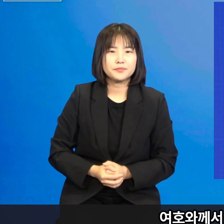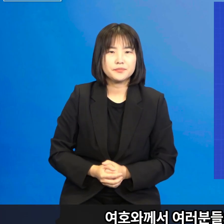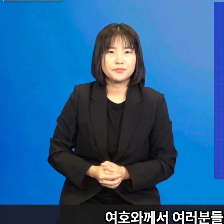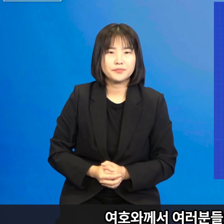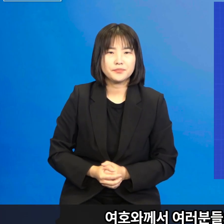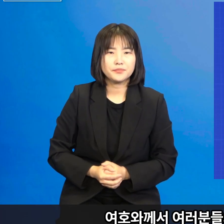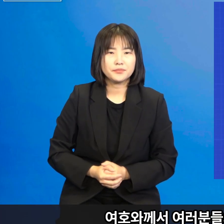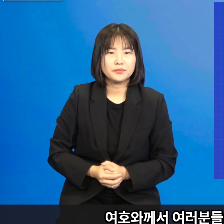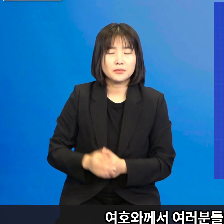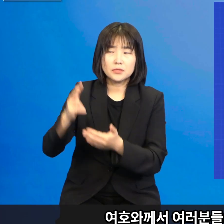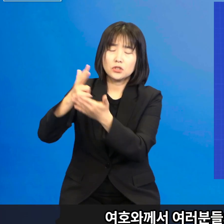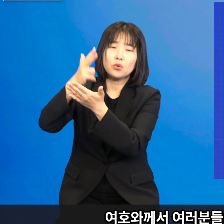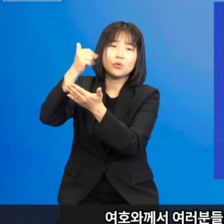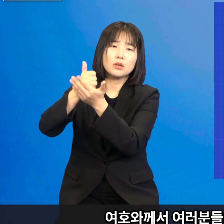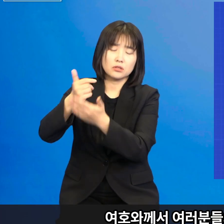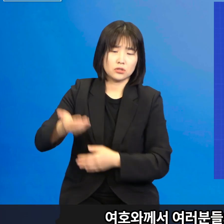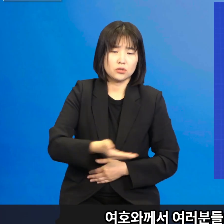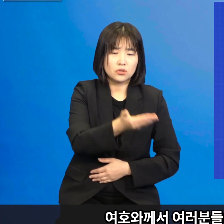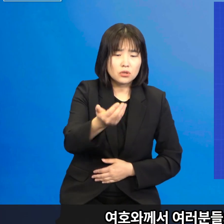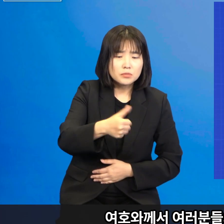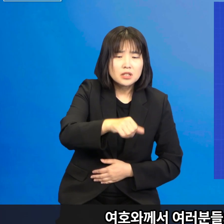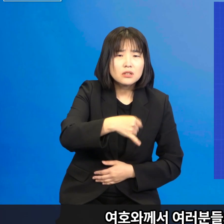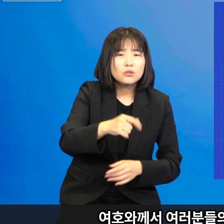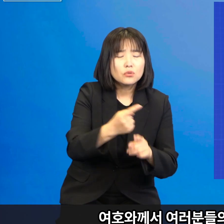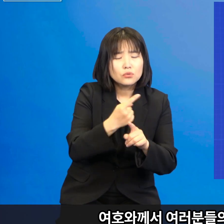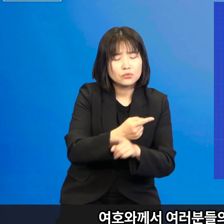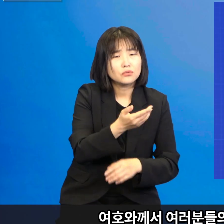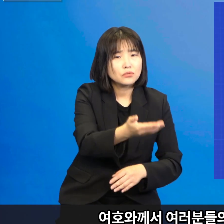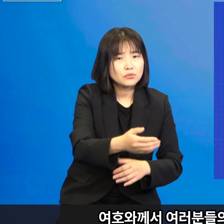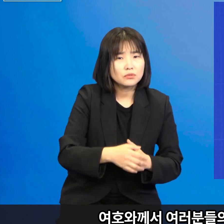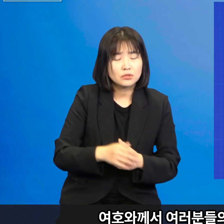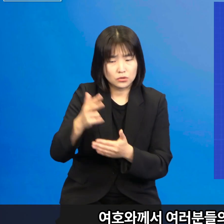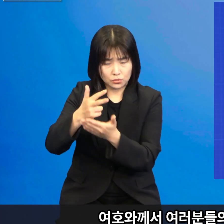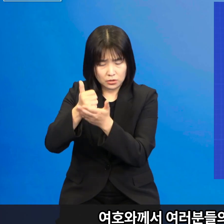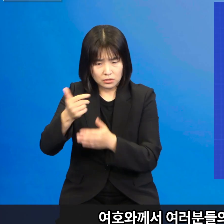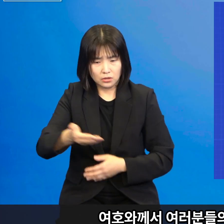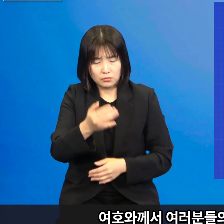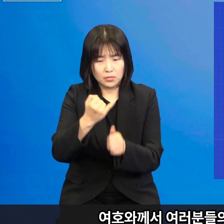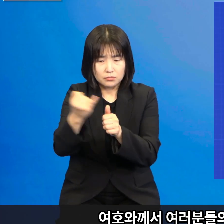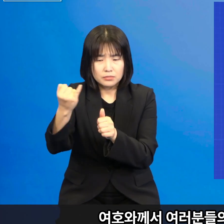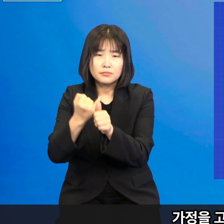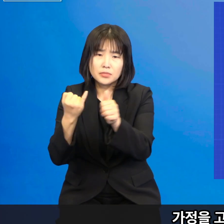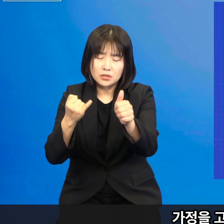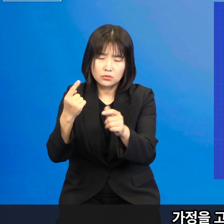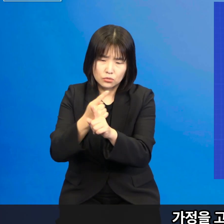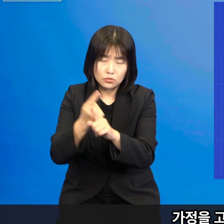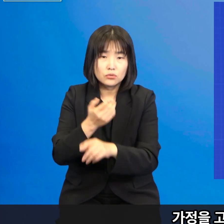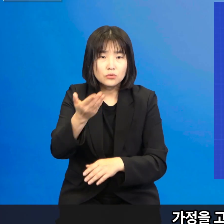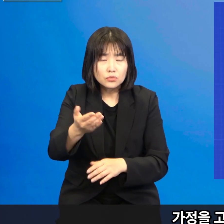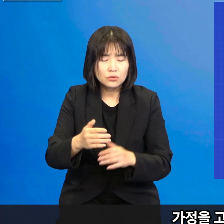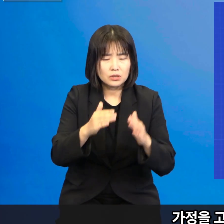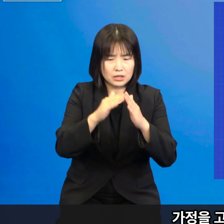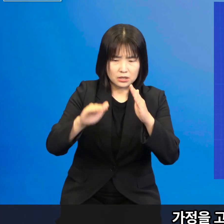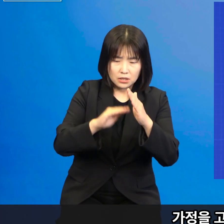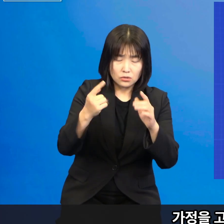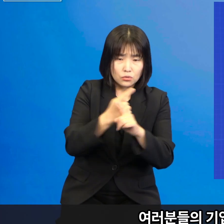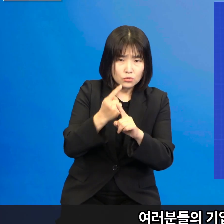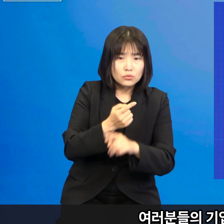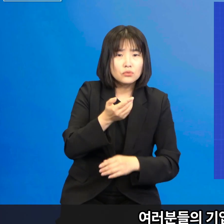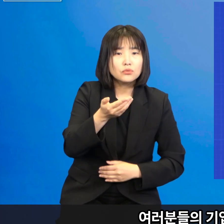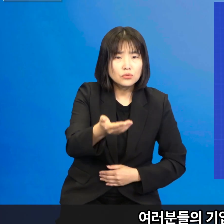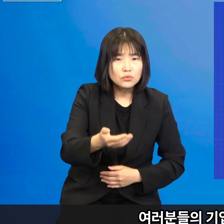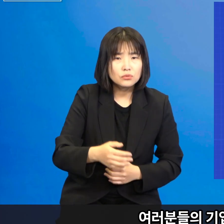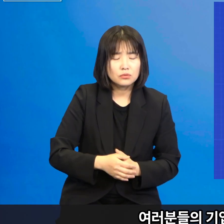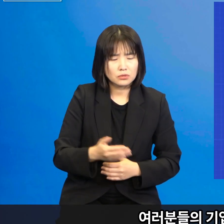고쳐주신다. 여호와께서 여러분들의 자녀를 고쳐주신다. 여호와께서 여러분들의 배우자를 고쳐주신다. 가정을 고쳐주신다.